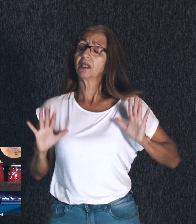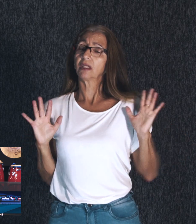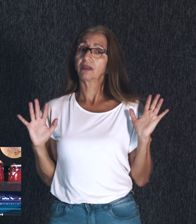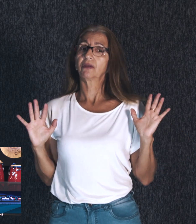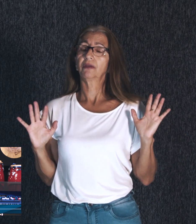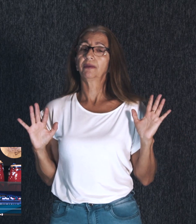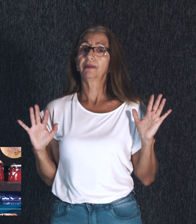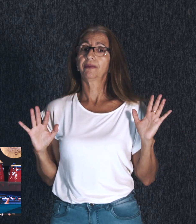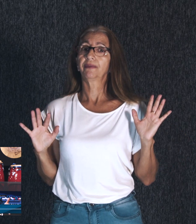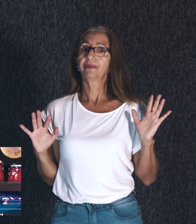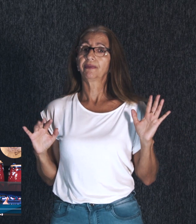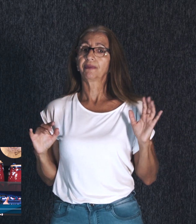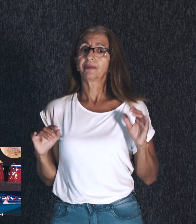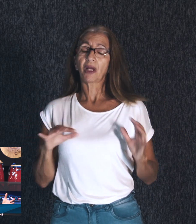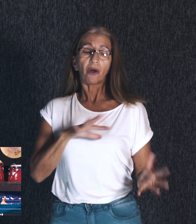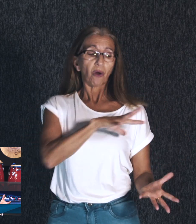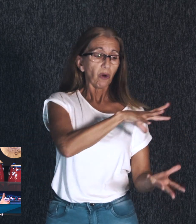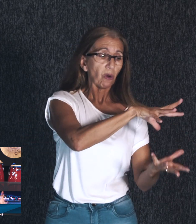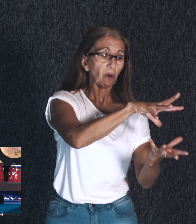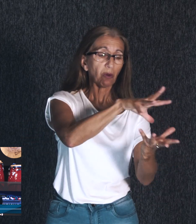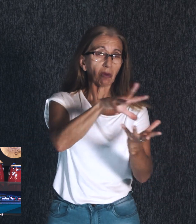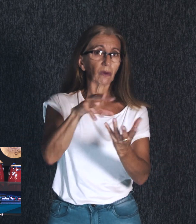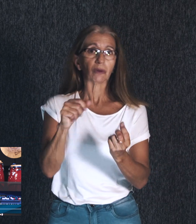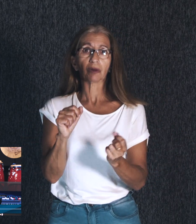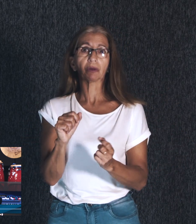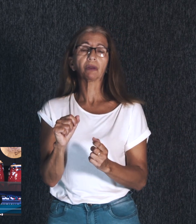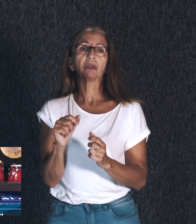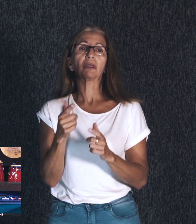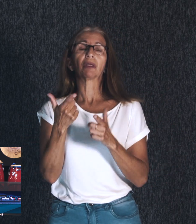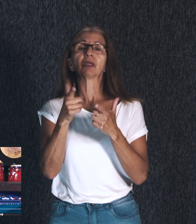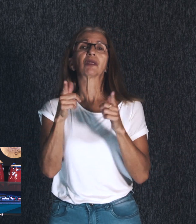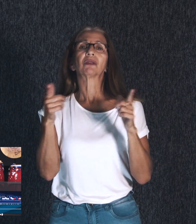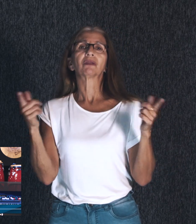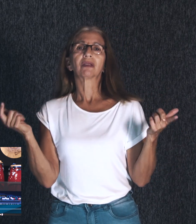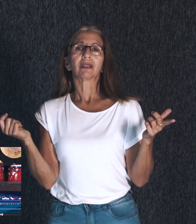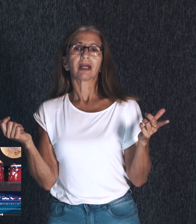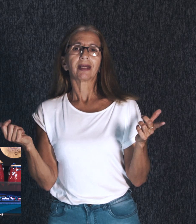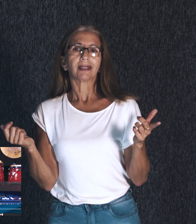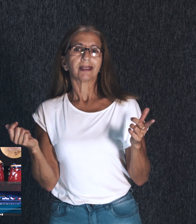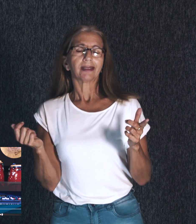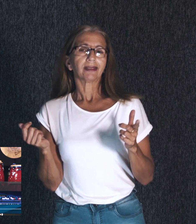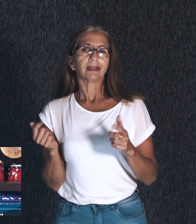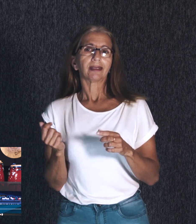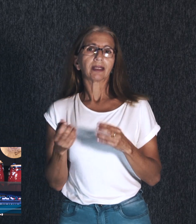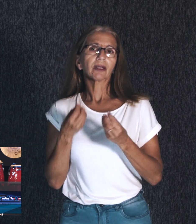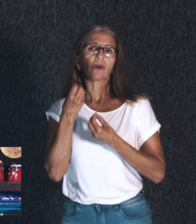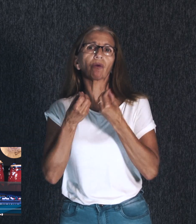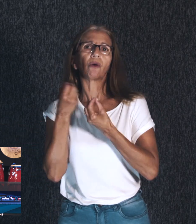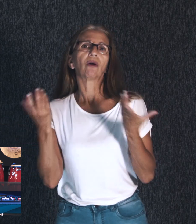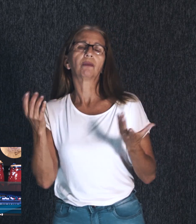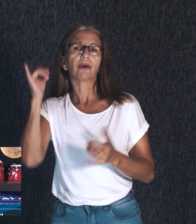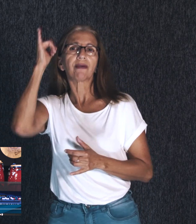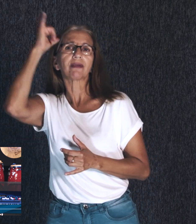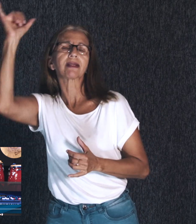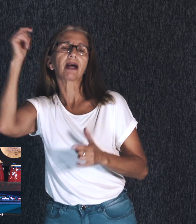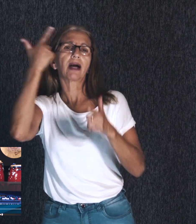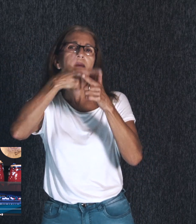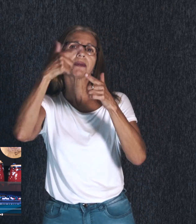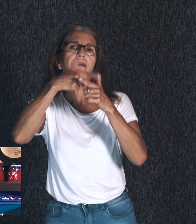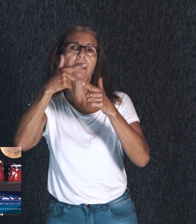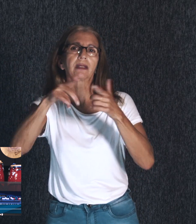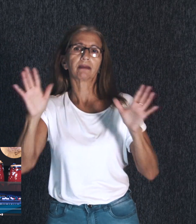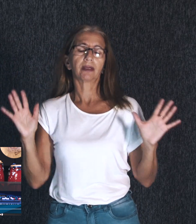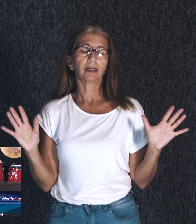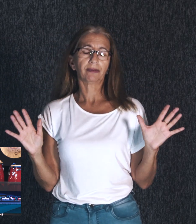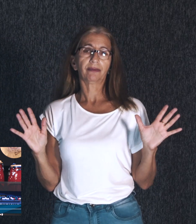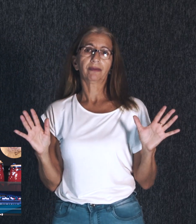de Disneylândia, que a nossa vida a partir de agora vai ser toda redondinha, toda certinha. Não, e que